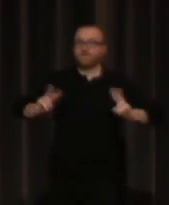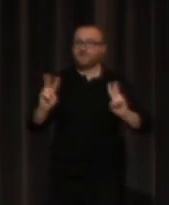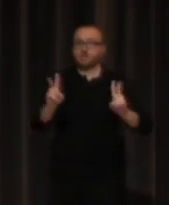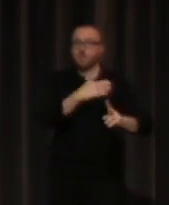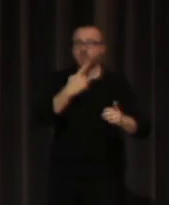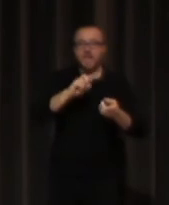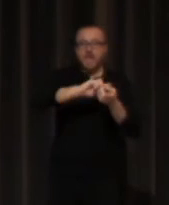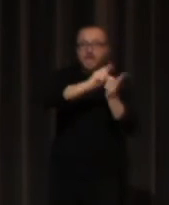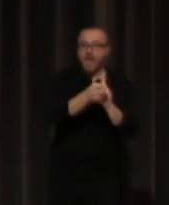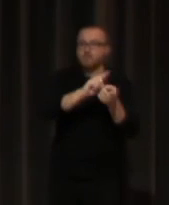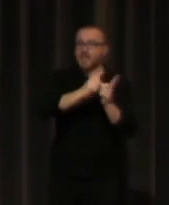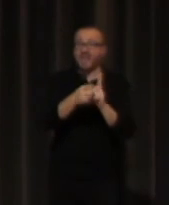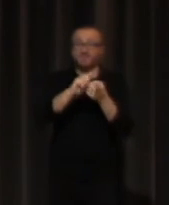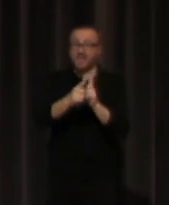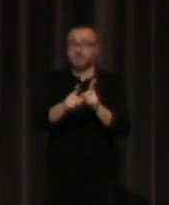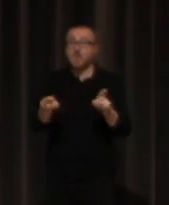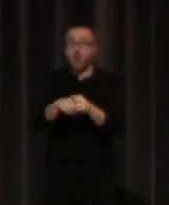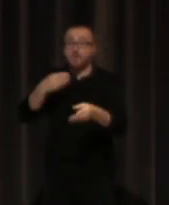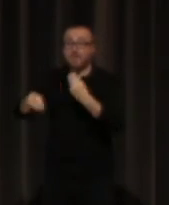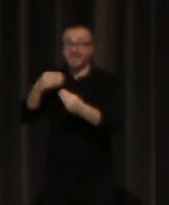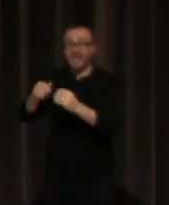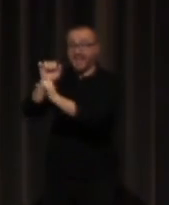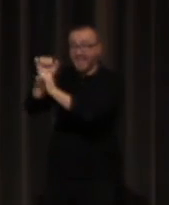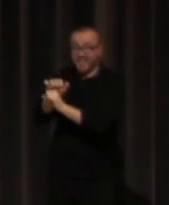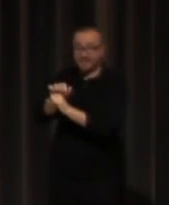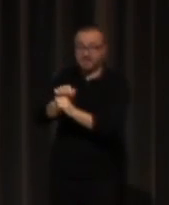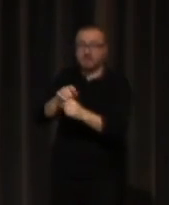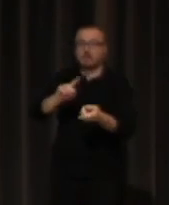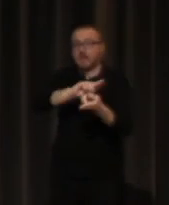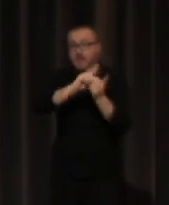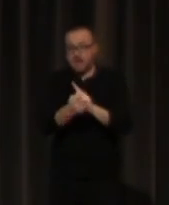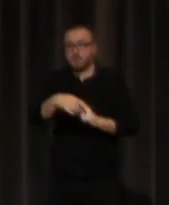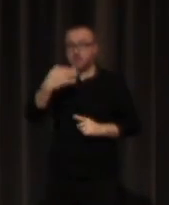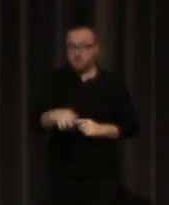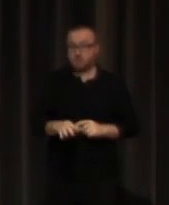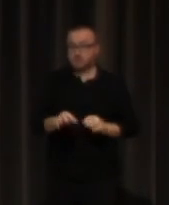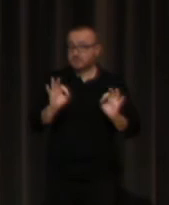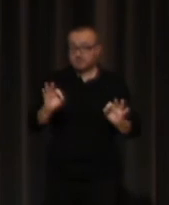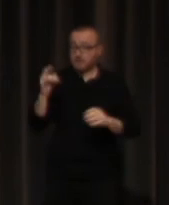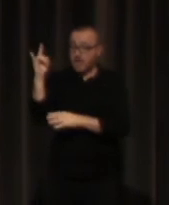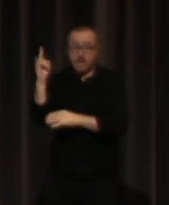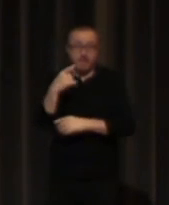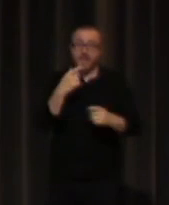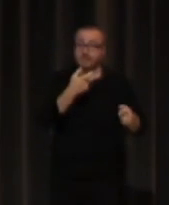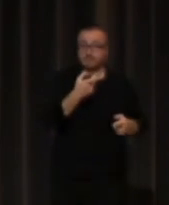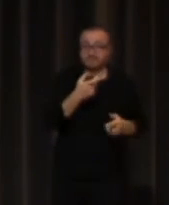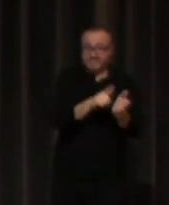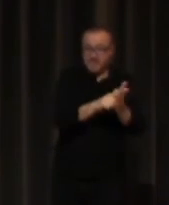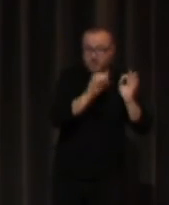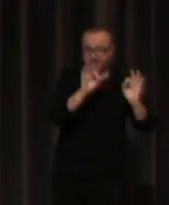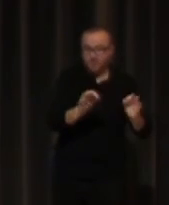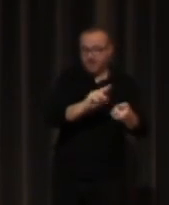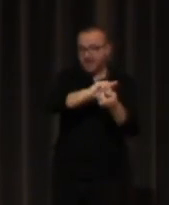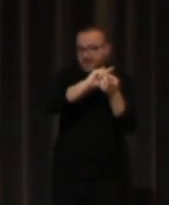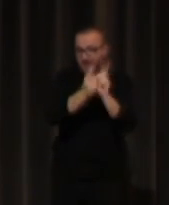ens comprenem tots, però les paraules es modifiquen, són una mica com un arbre. I així, per acabar,